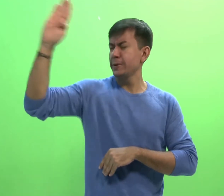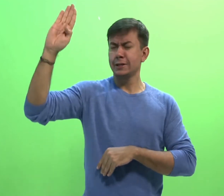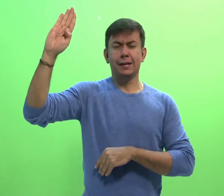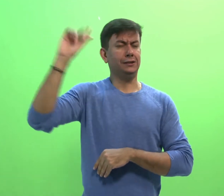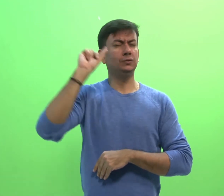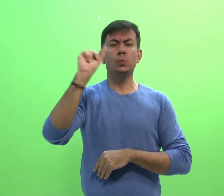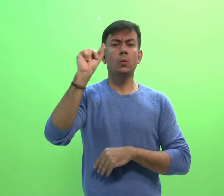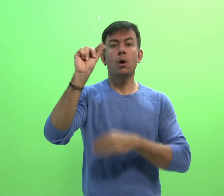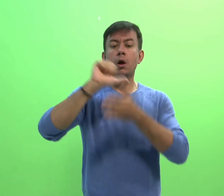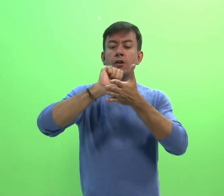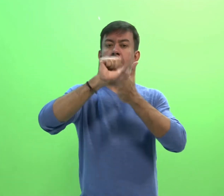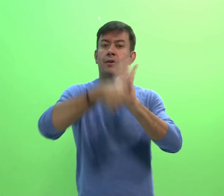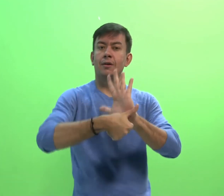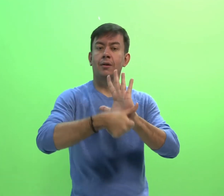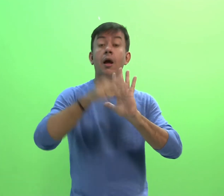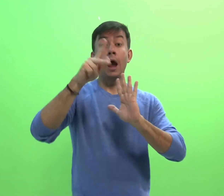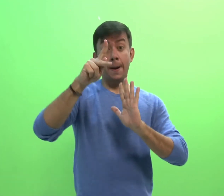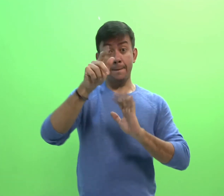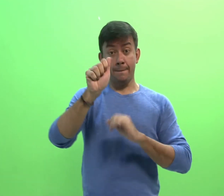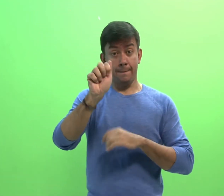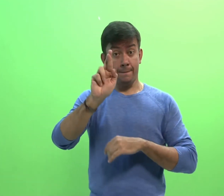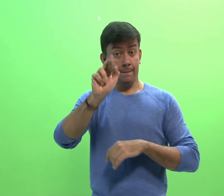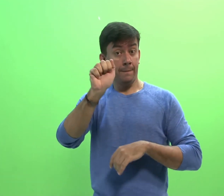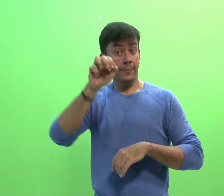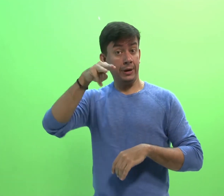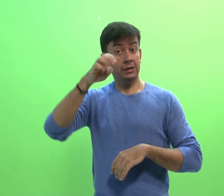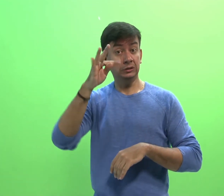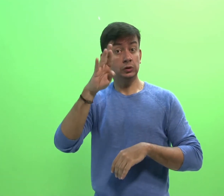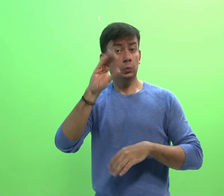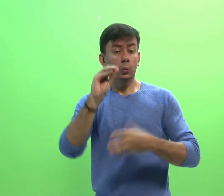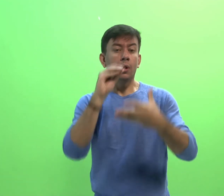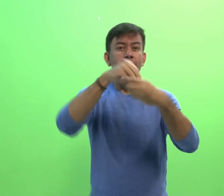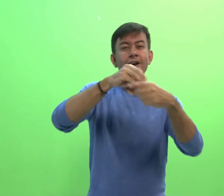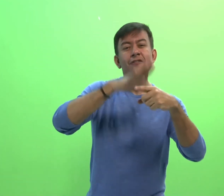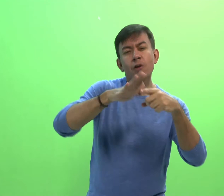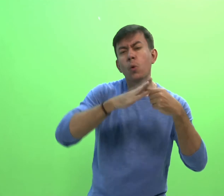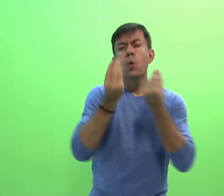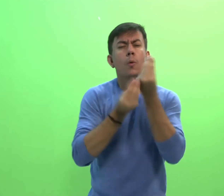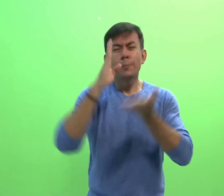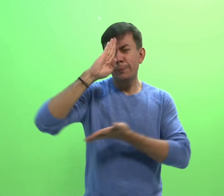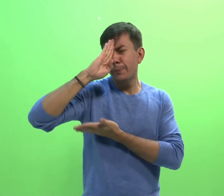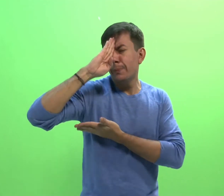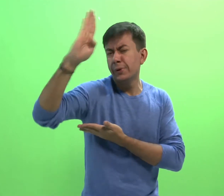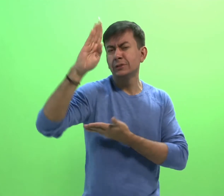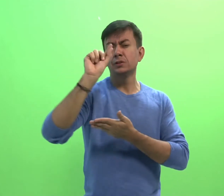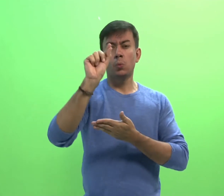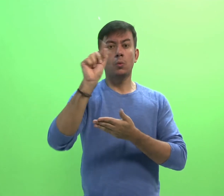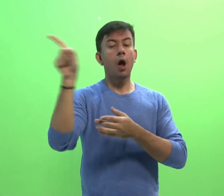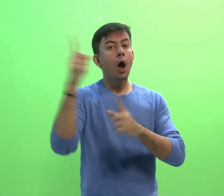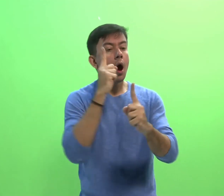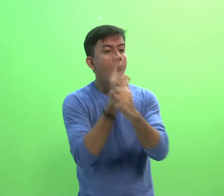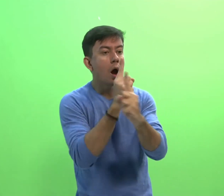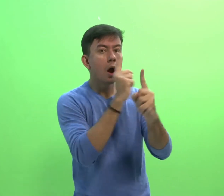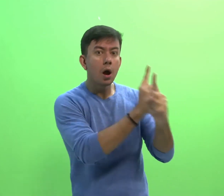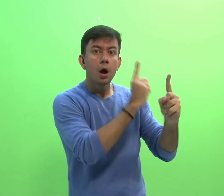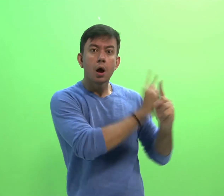aprofundado os parâmetros. E dentro dos parâmetros acontece a fonologia. Ele fez grandes descobertas. 3